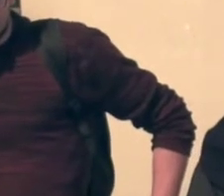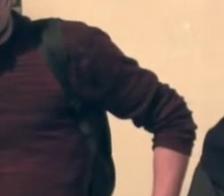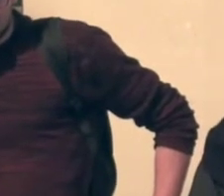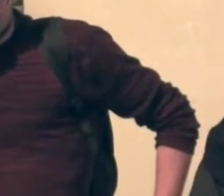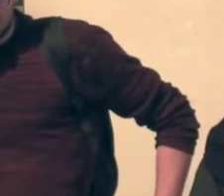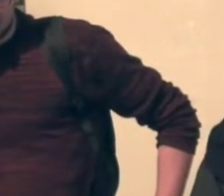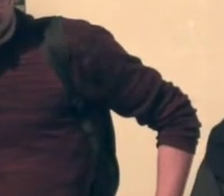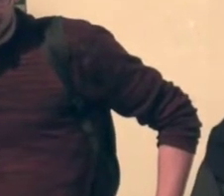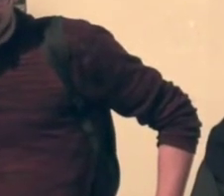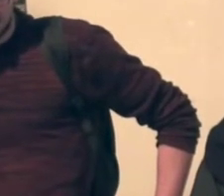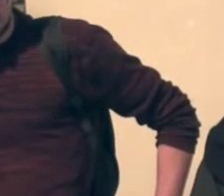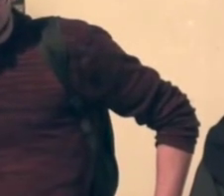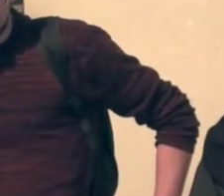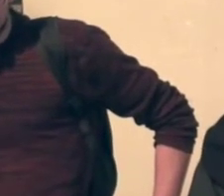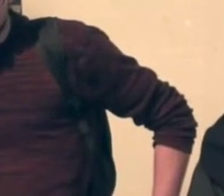Ouais. Je